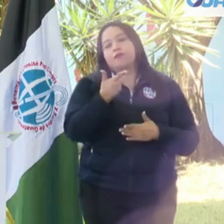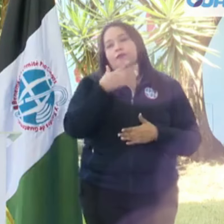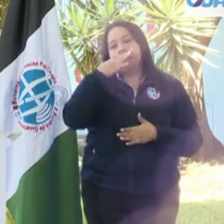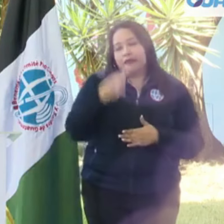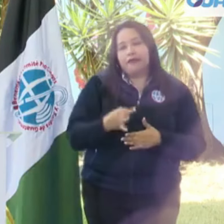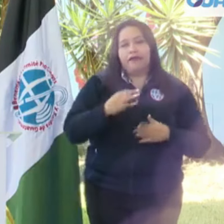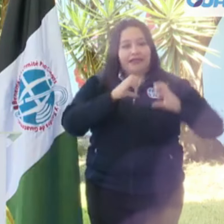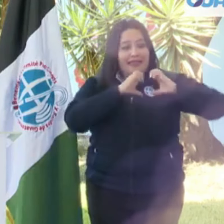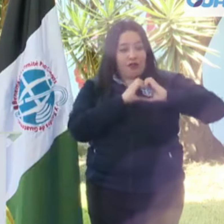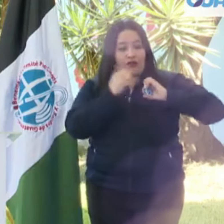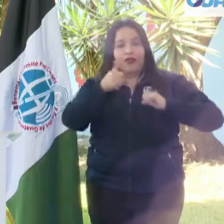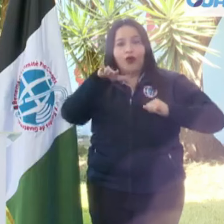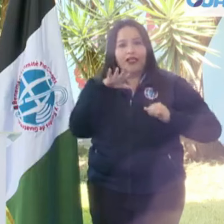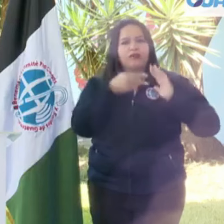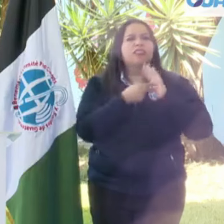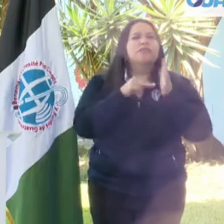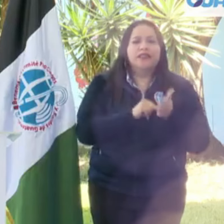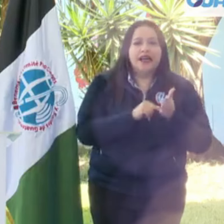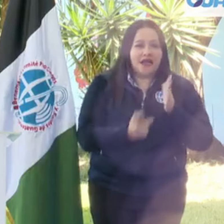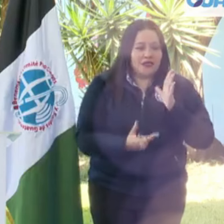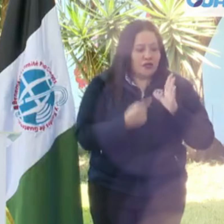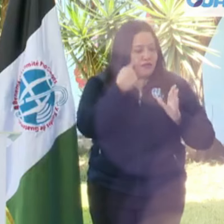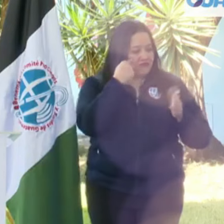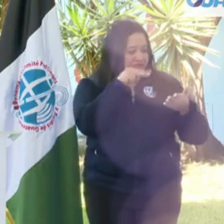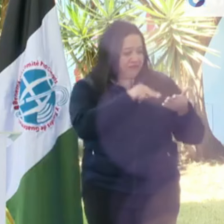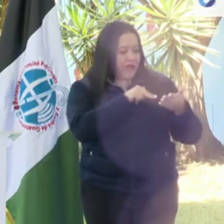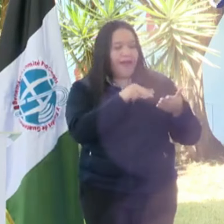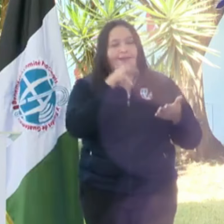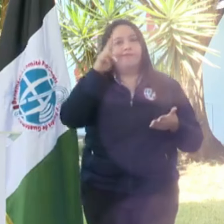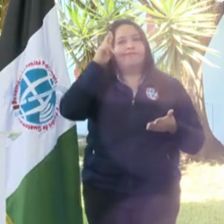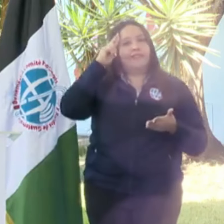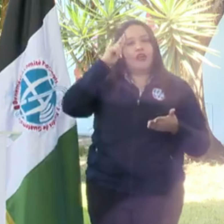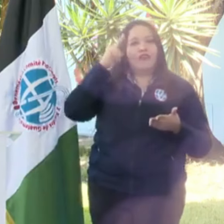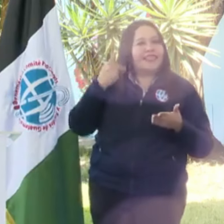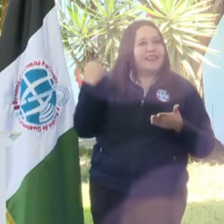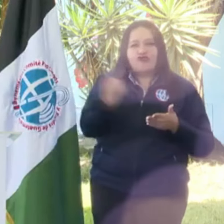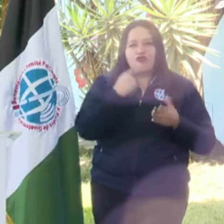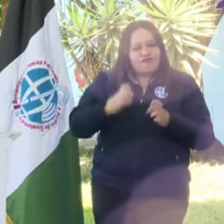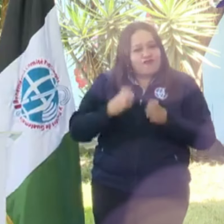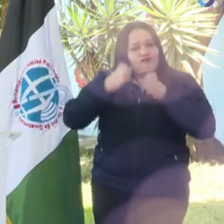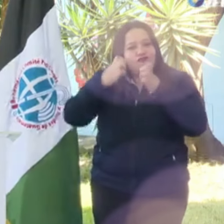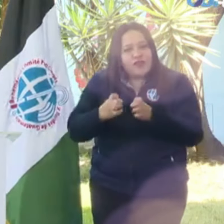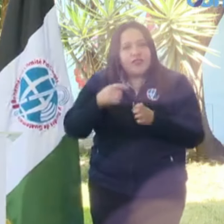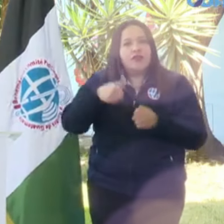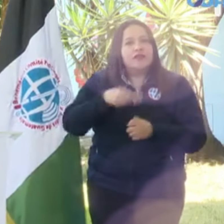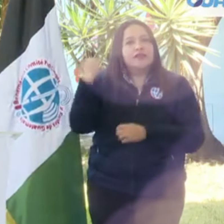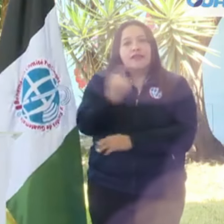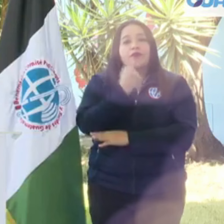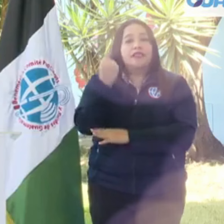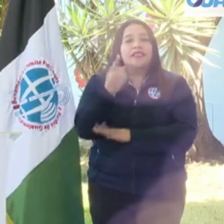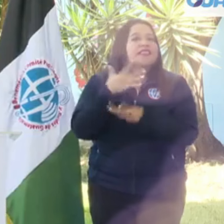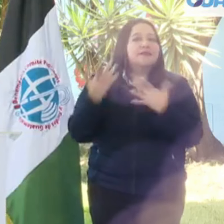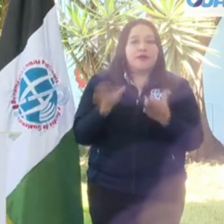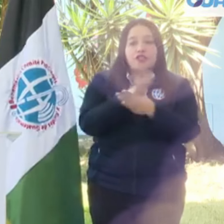Azul, recordar que todos los esfuerzos son claves para compartir este